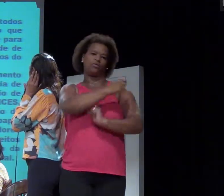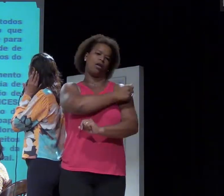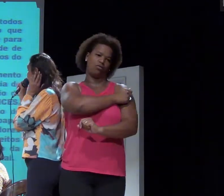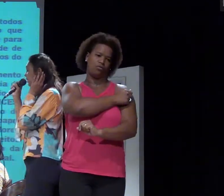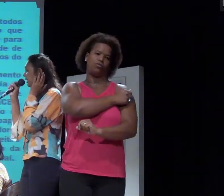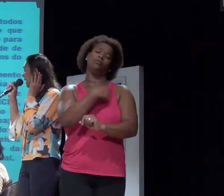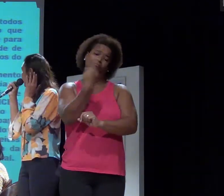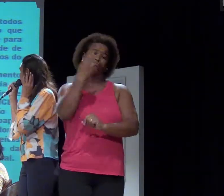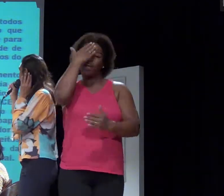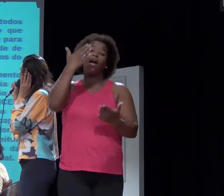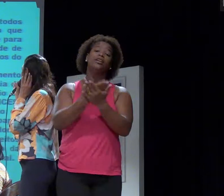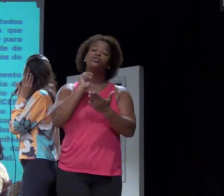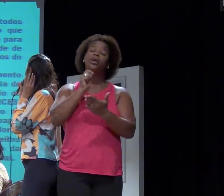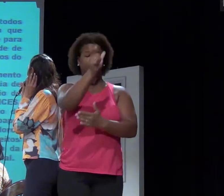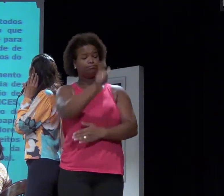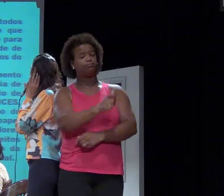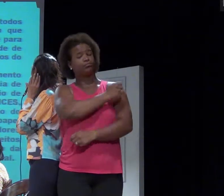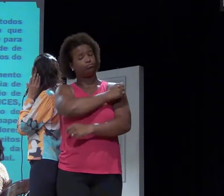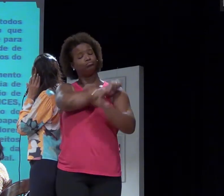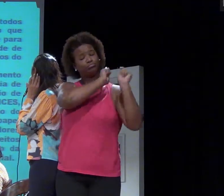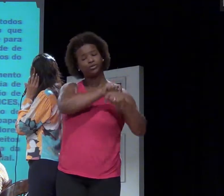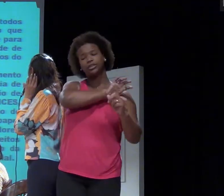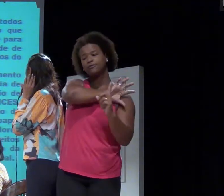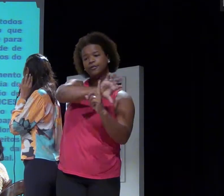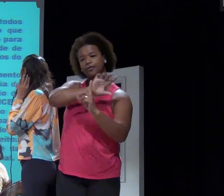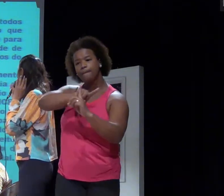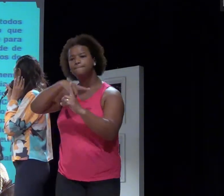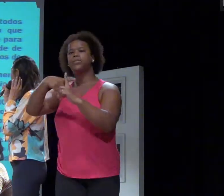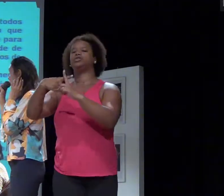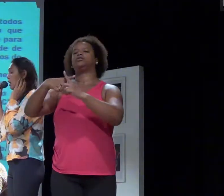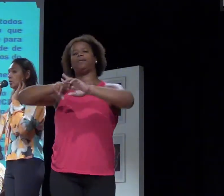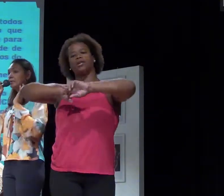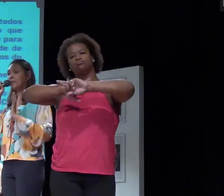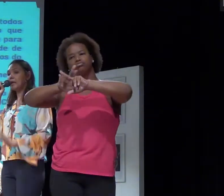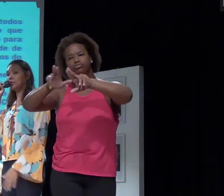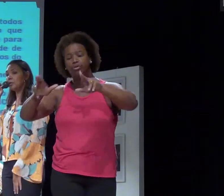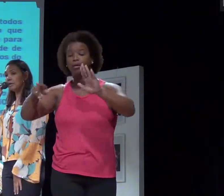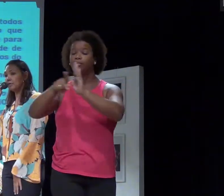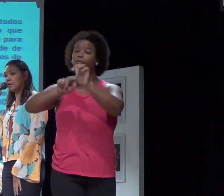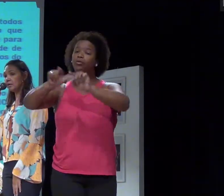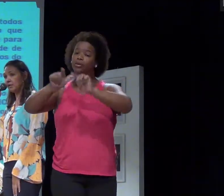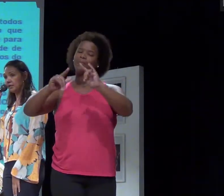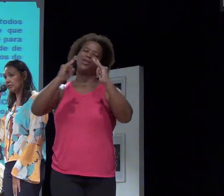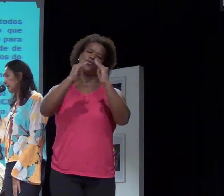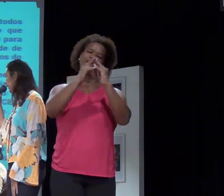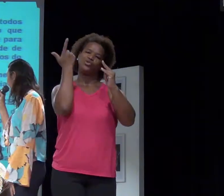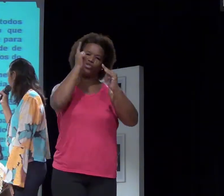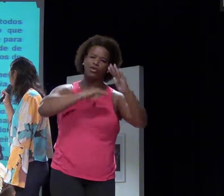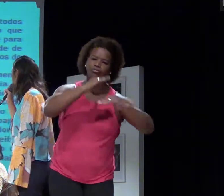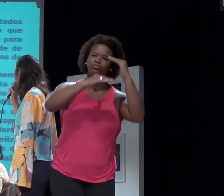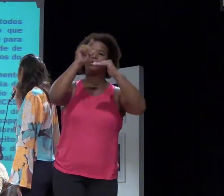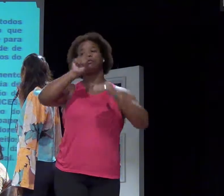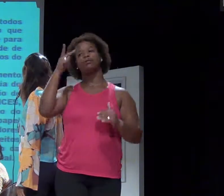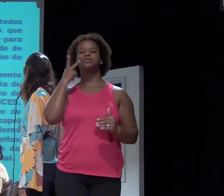porque a gente acredita na capacidade de influenciar positivamente, em muitos aspectos, o trabalho que o ICES vem desenvolvendo no